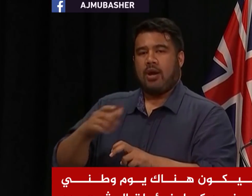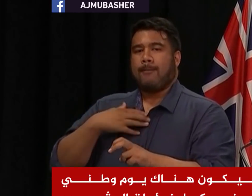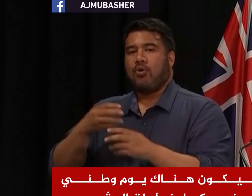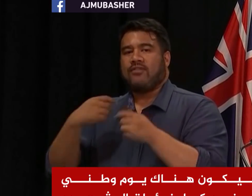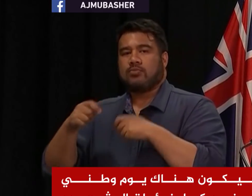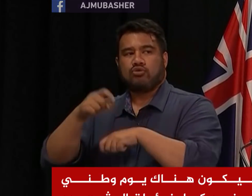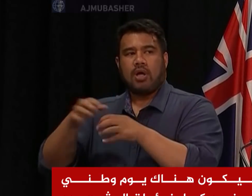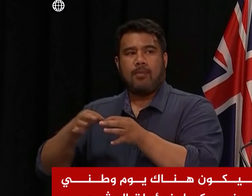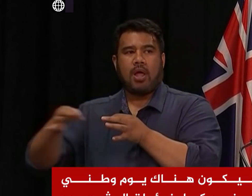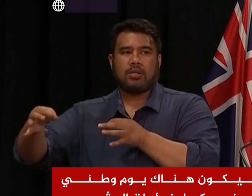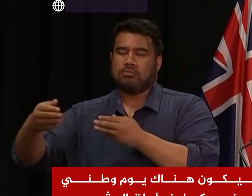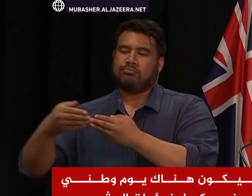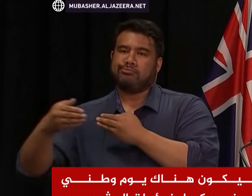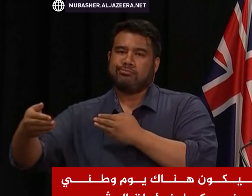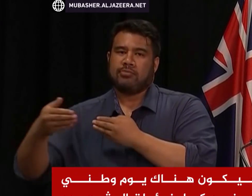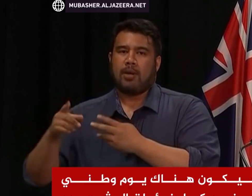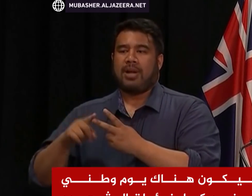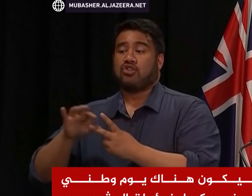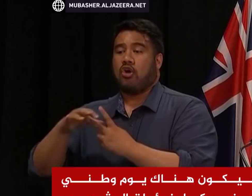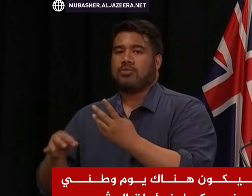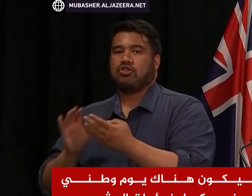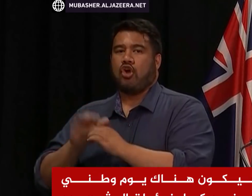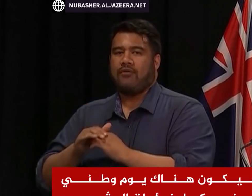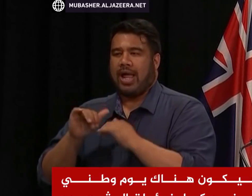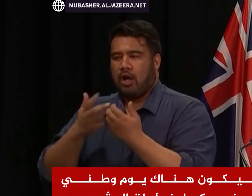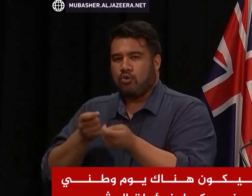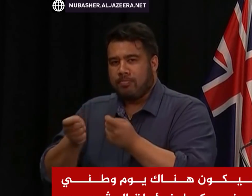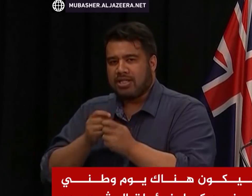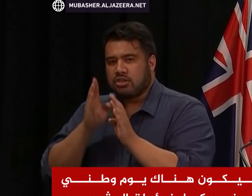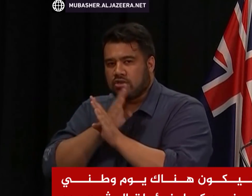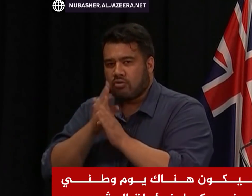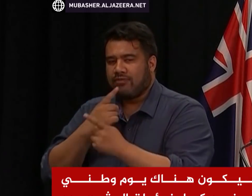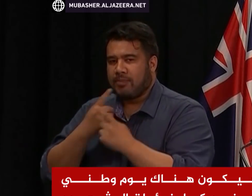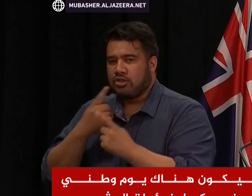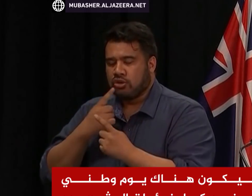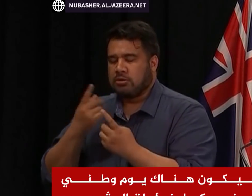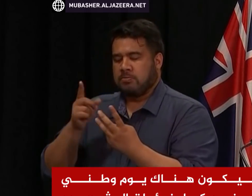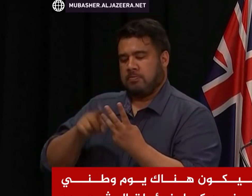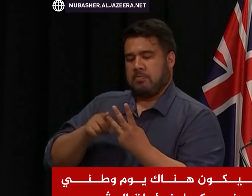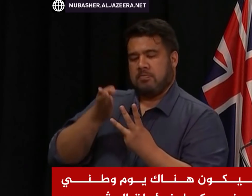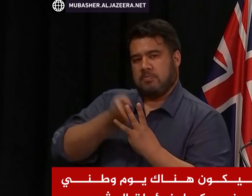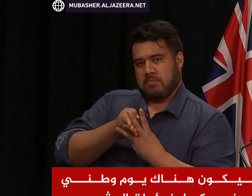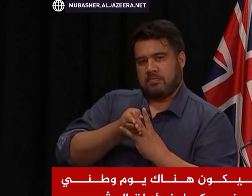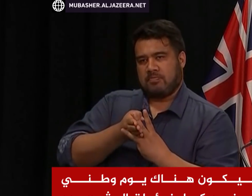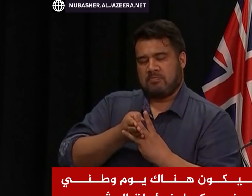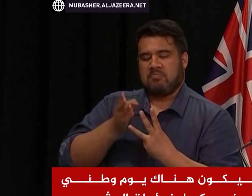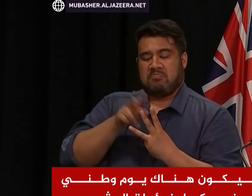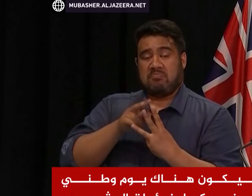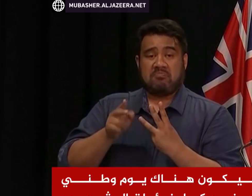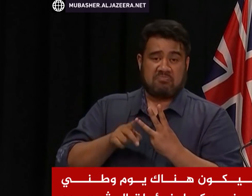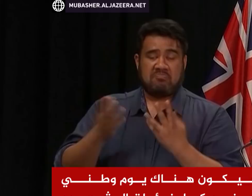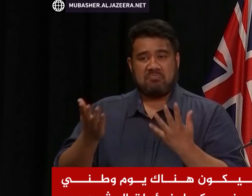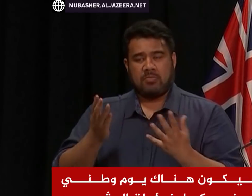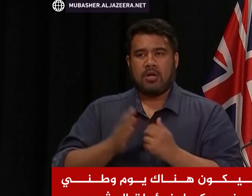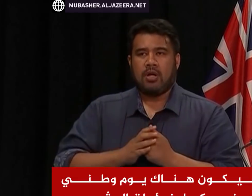النوع الثالث يعطي ربما خيارات أكثر للحصول على المعلومات، لكن